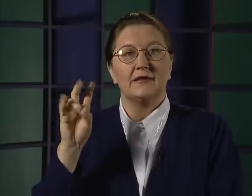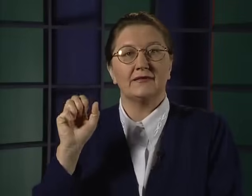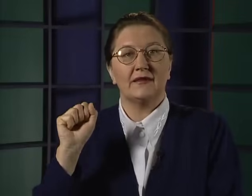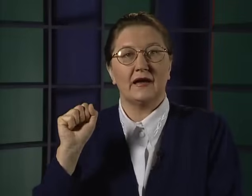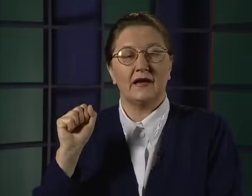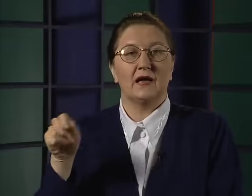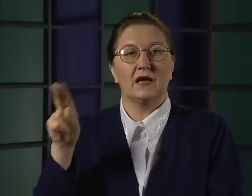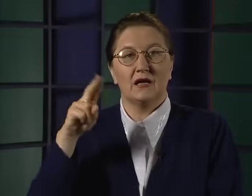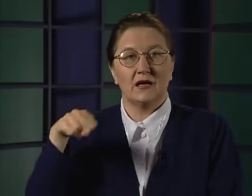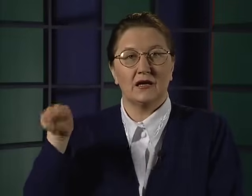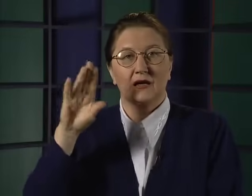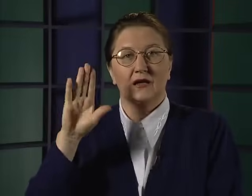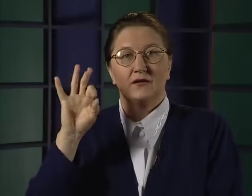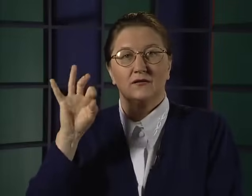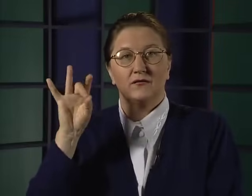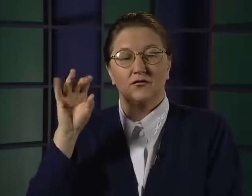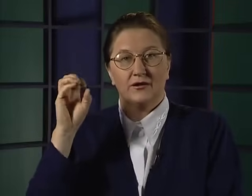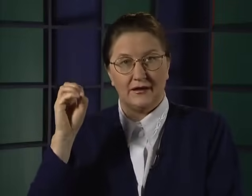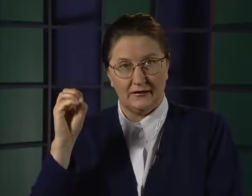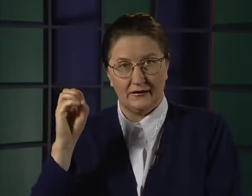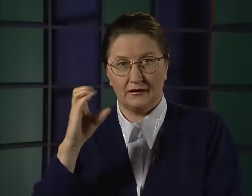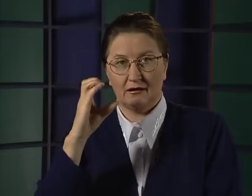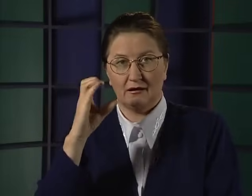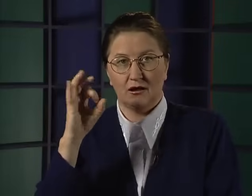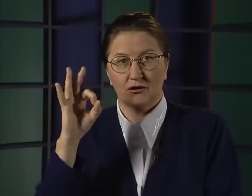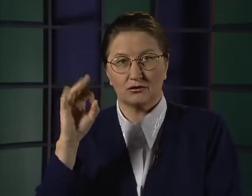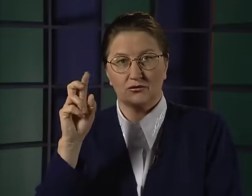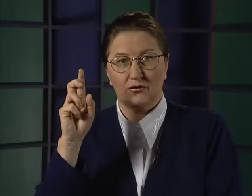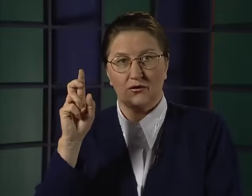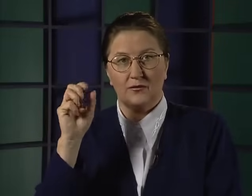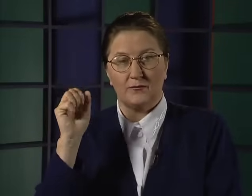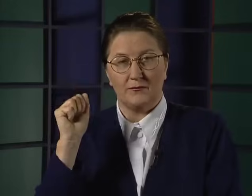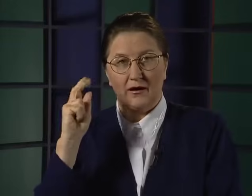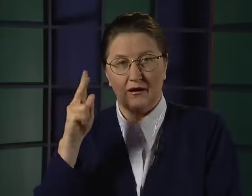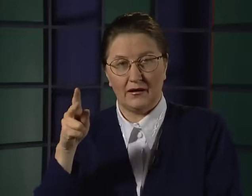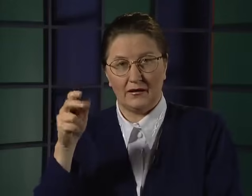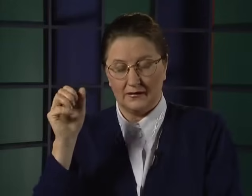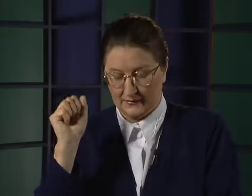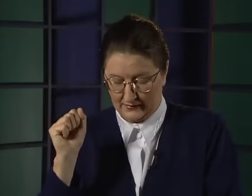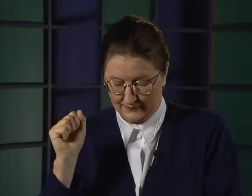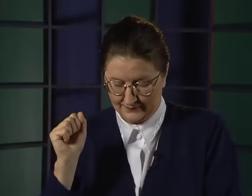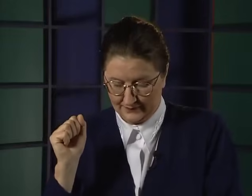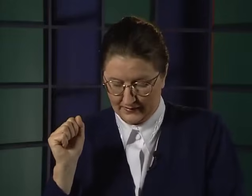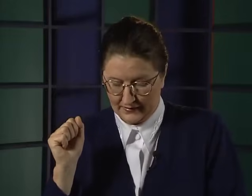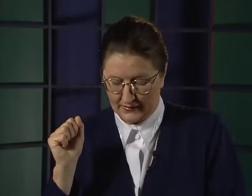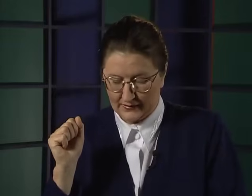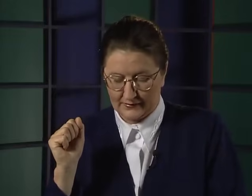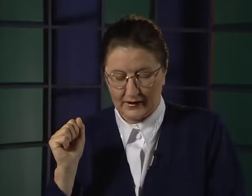На дворе собака. На